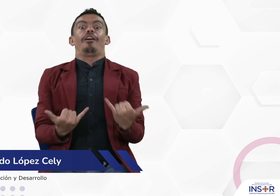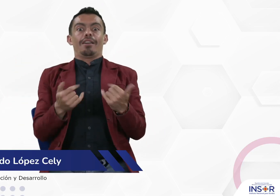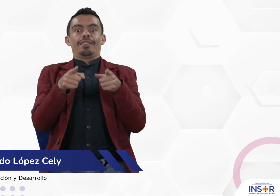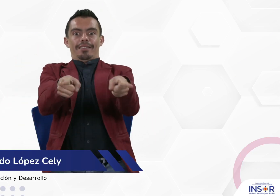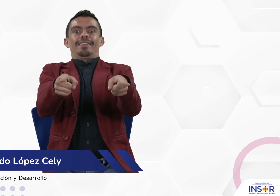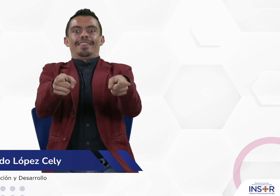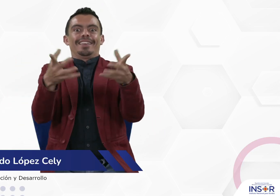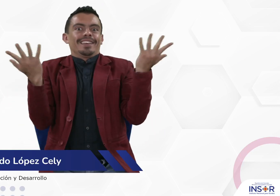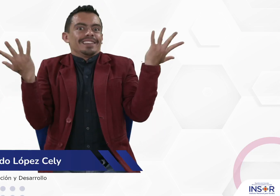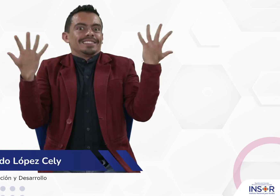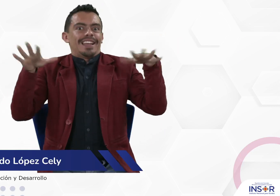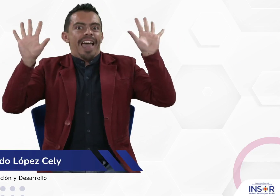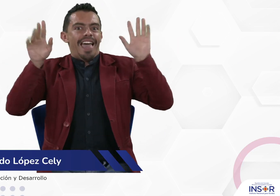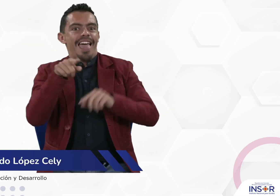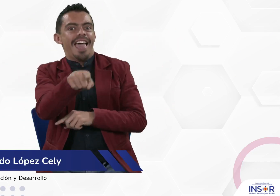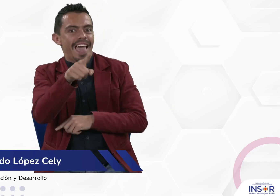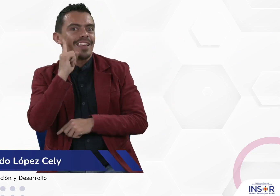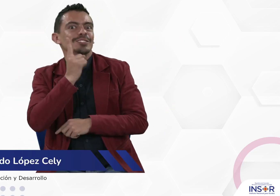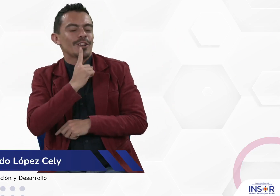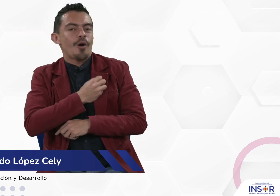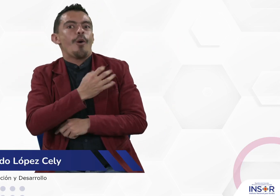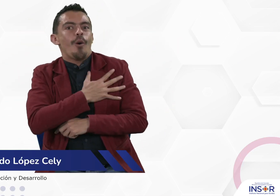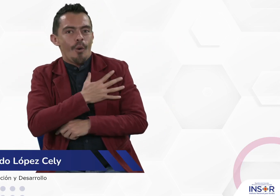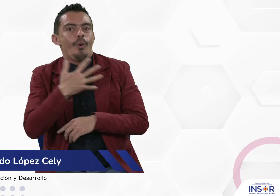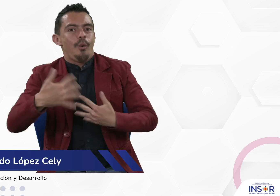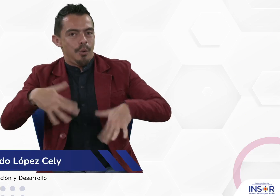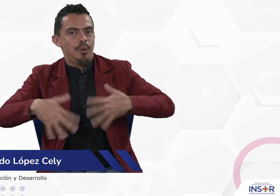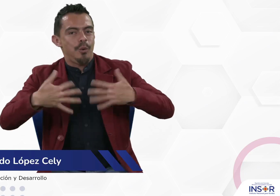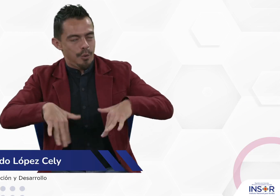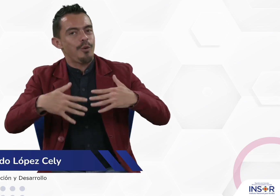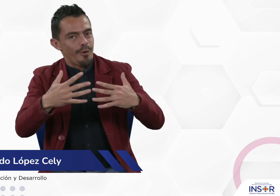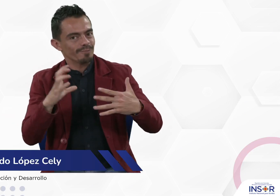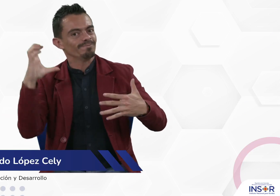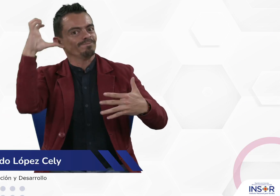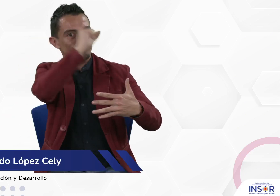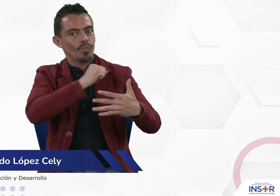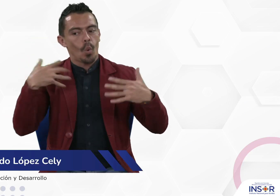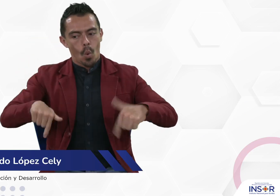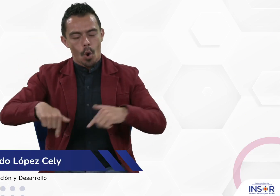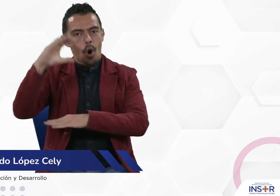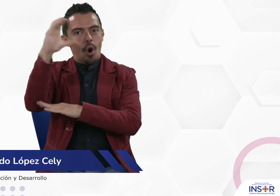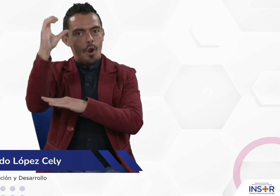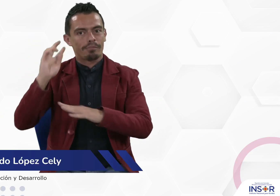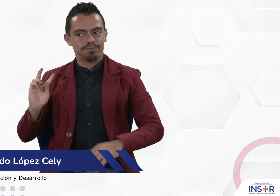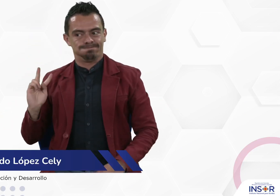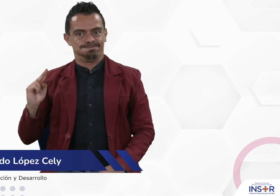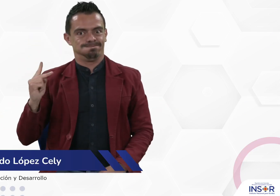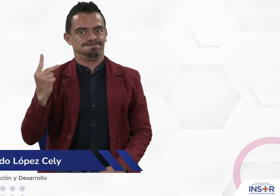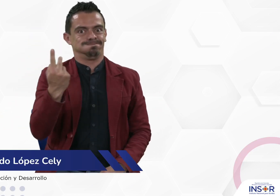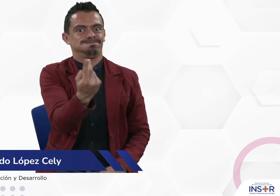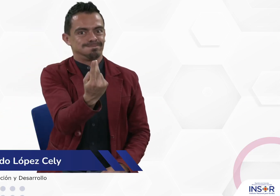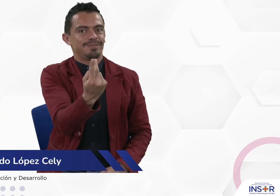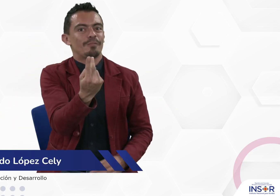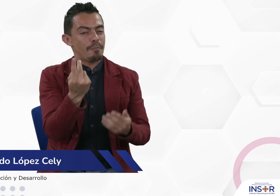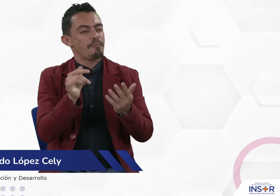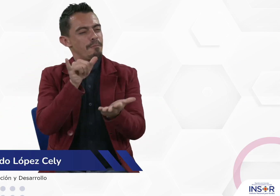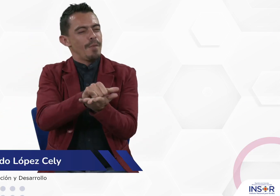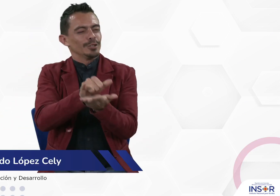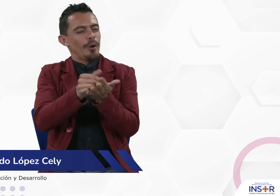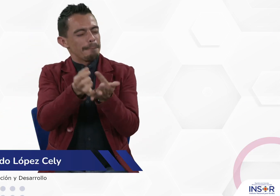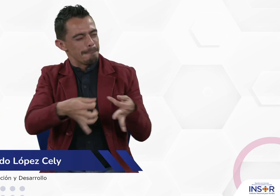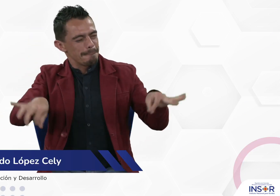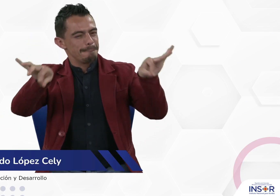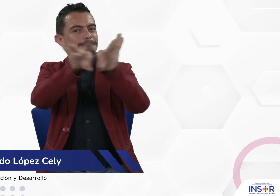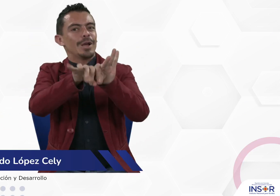debates y a que se presentaran esos procesos así de investigación. Entonces lo estamos materializando el día de hoy, lo estamos viendo